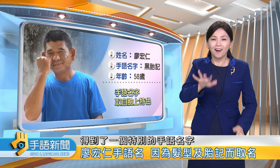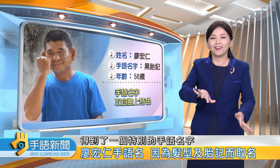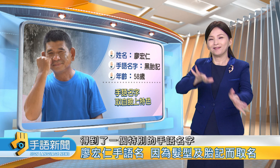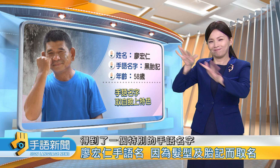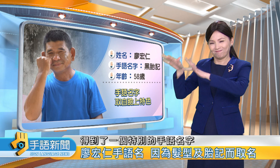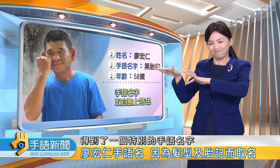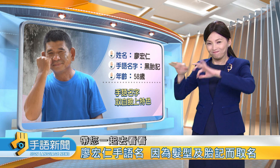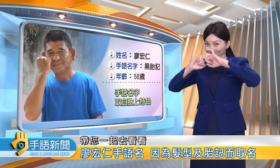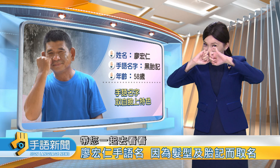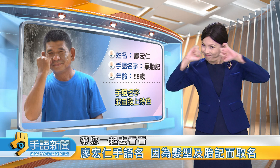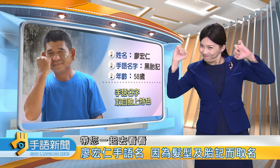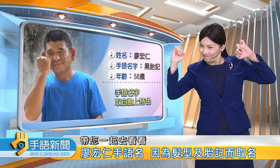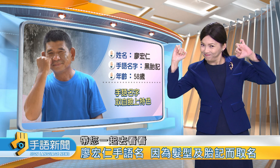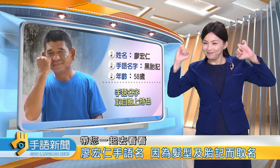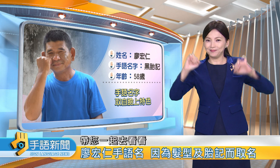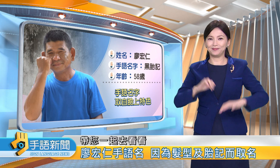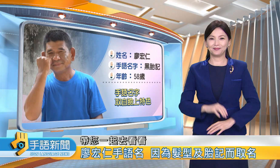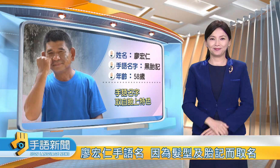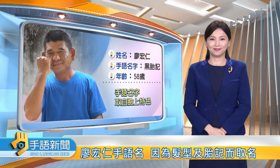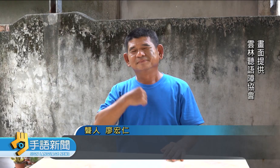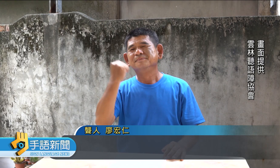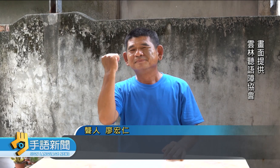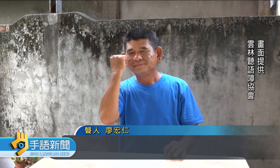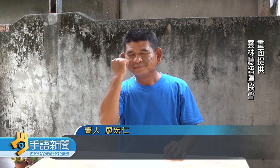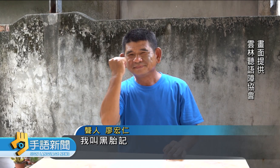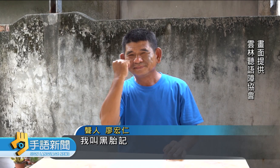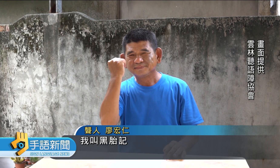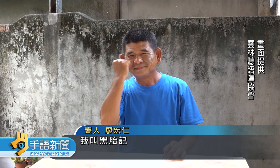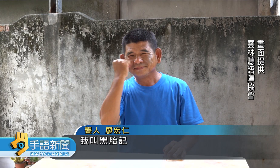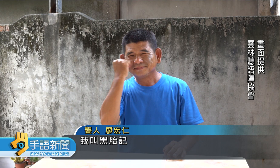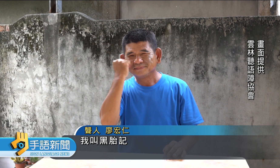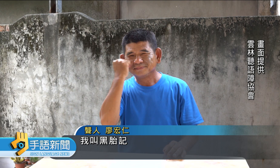带您一起去看看。 我叫黑胎记。